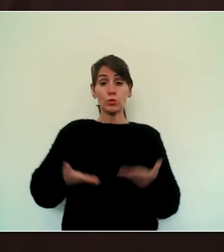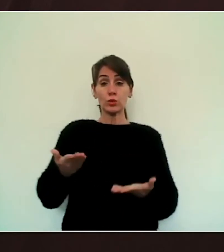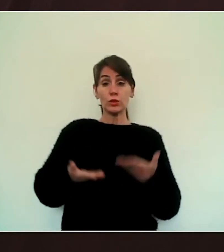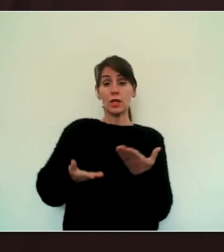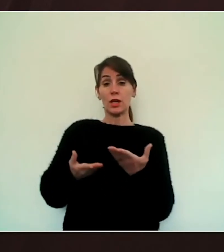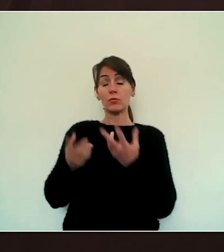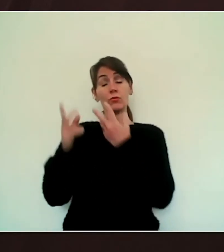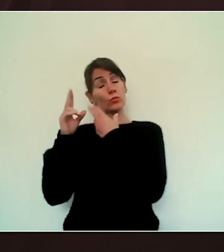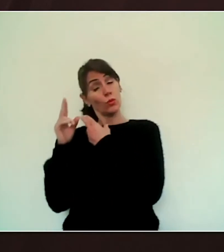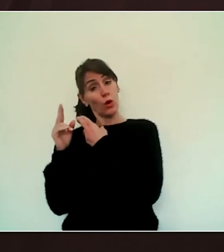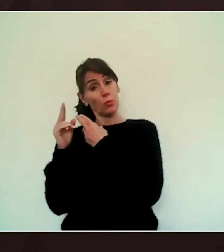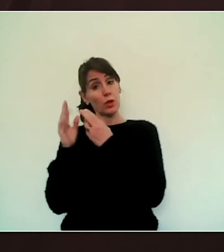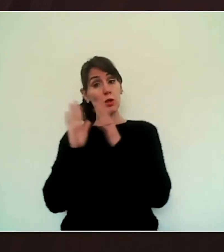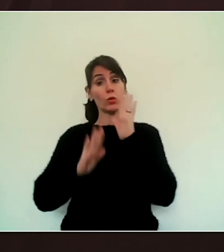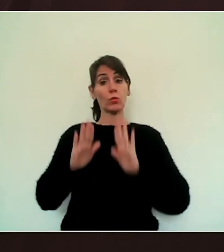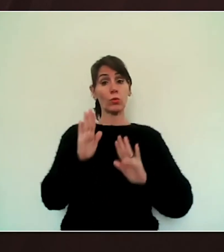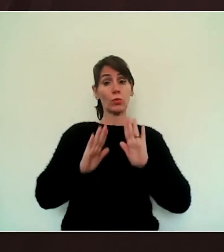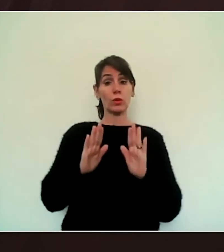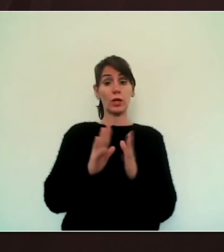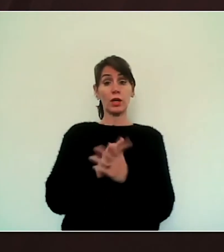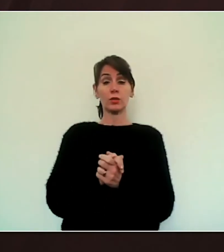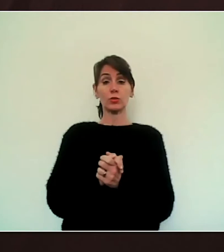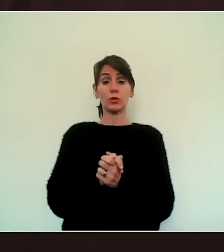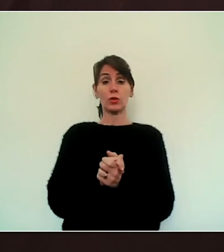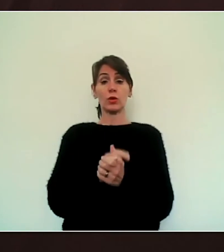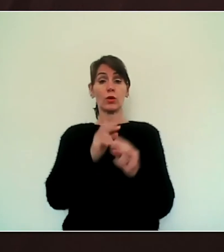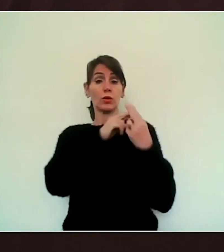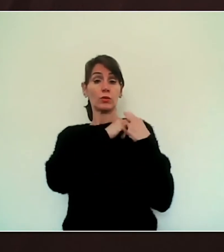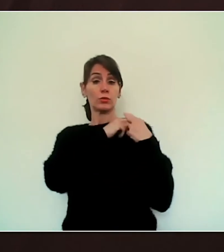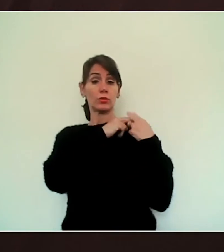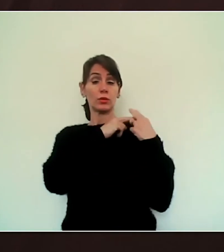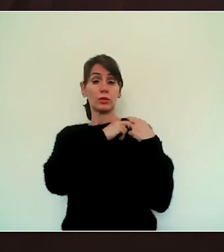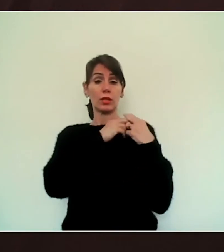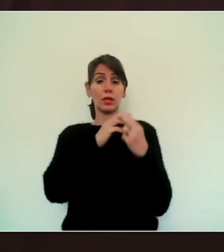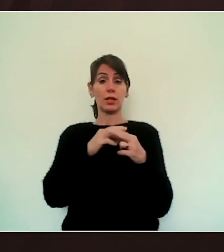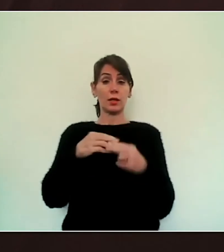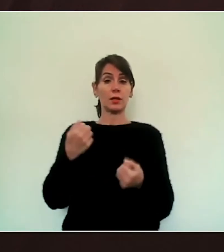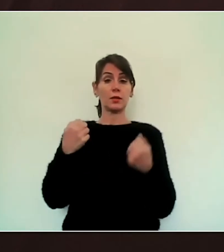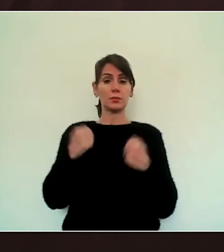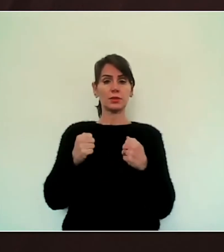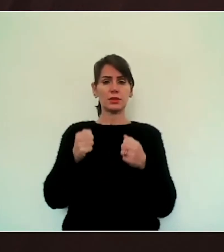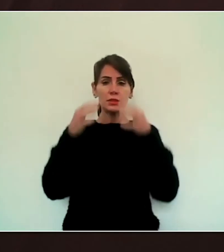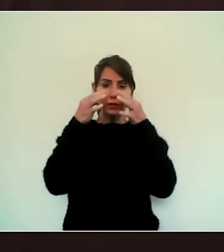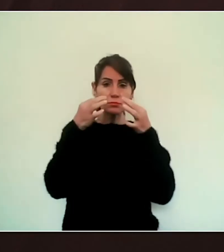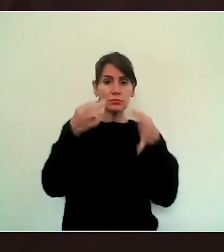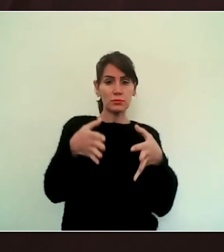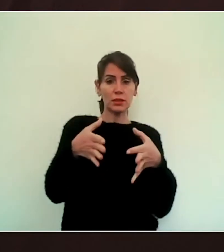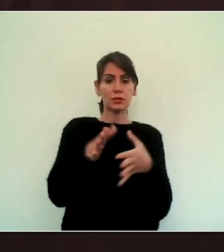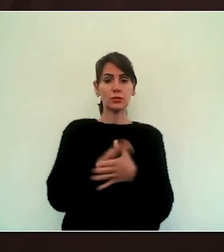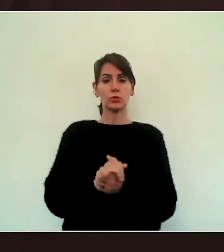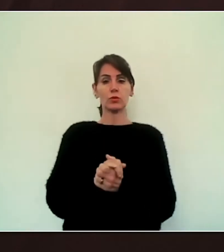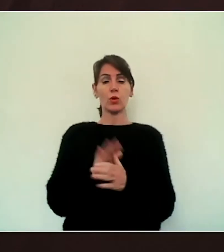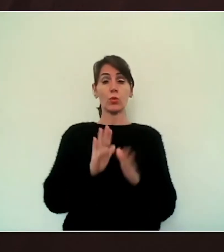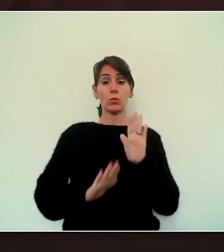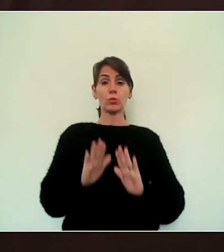estar vigilantes, não deixar semear o joio na igreja. Mas esses homens que